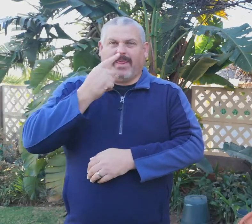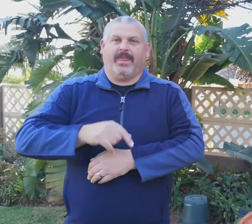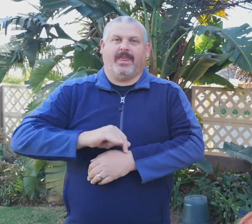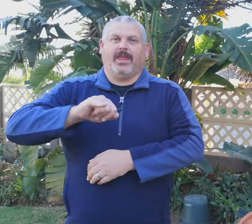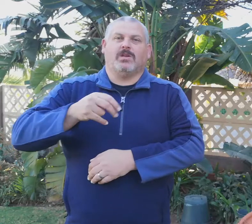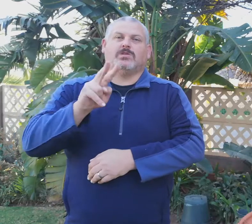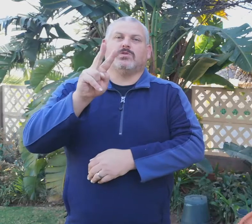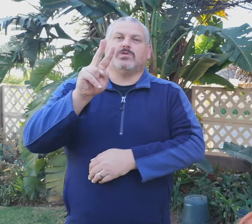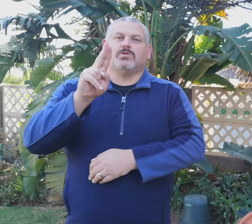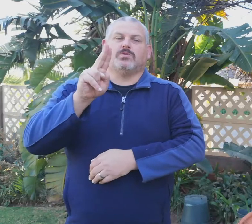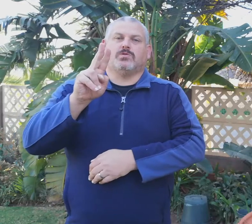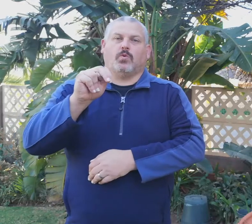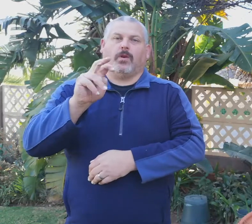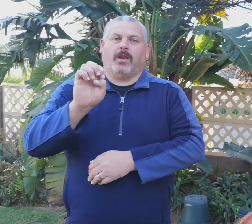juni juni.